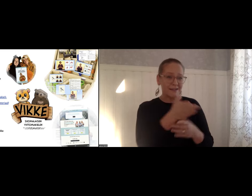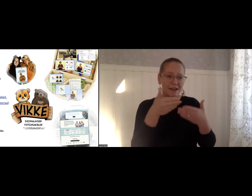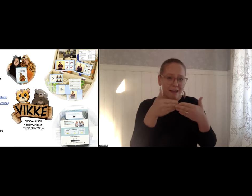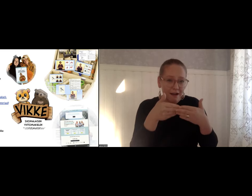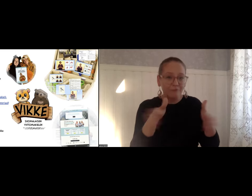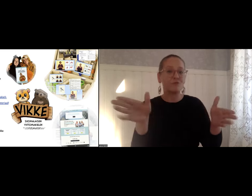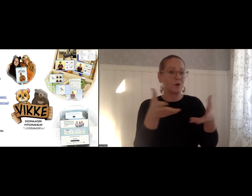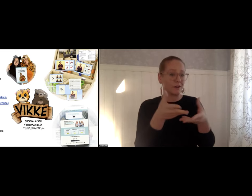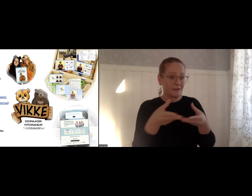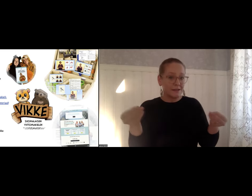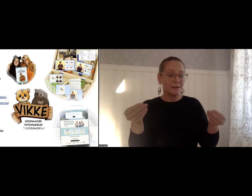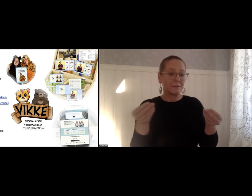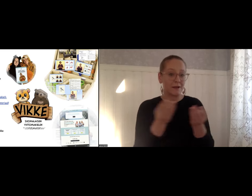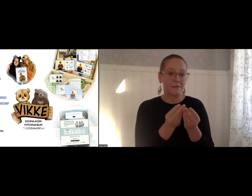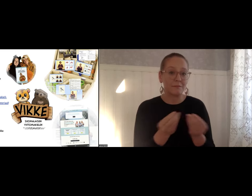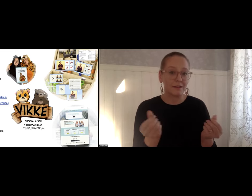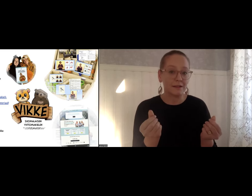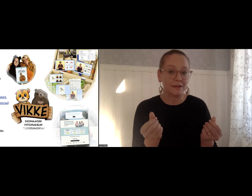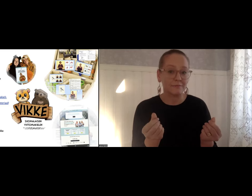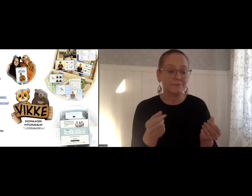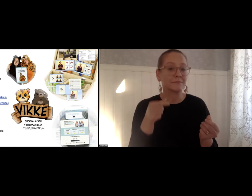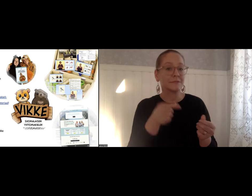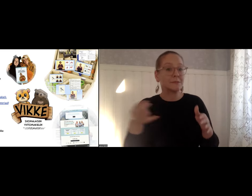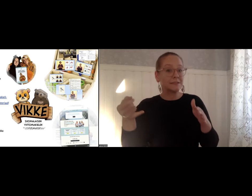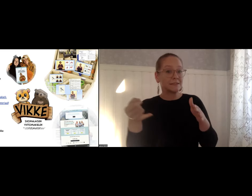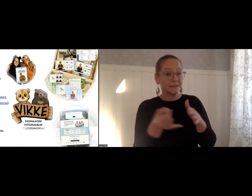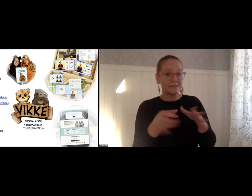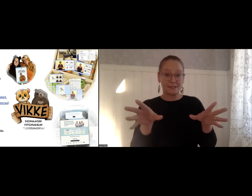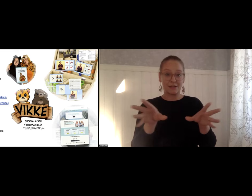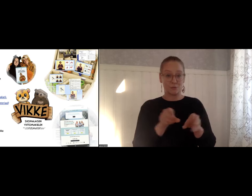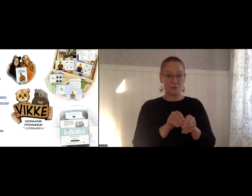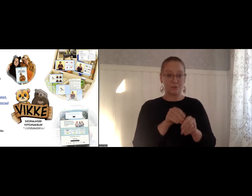Ja tämä harjoitusmateriaali on kaikille avointa ja ilmaista.